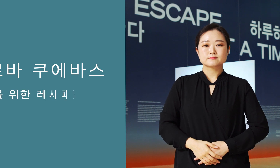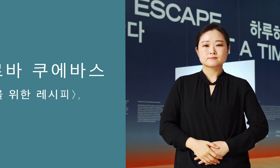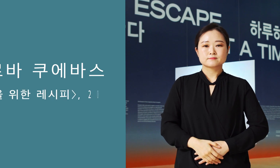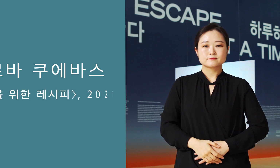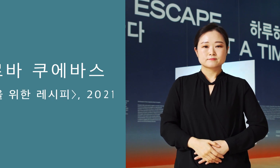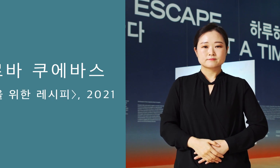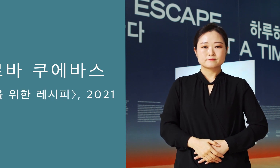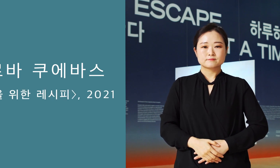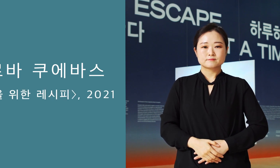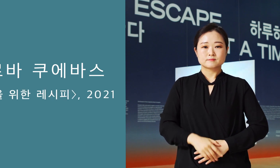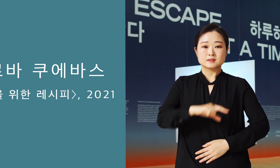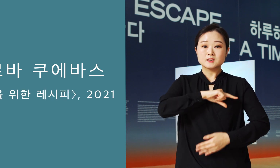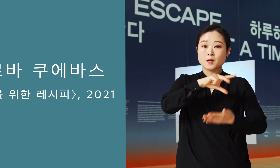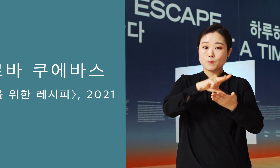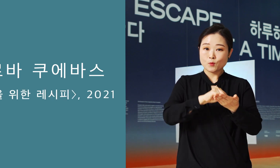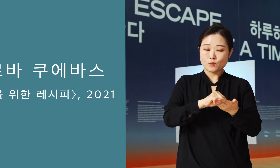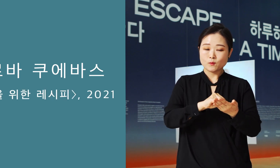작은 풍경을 위한 레시피.